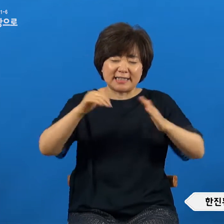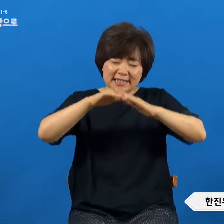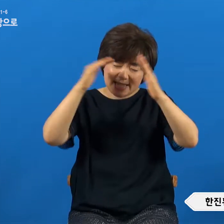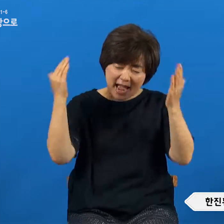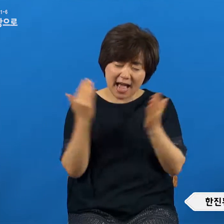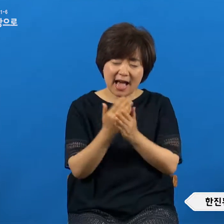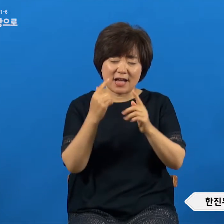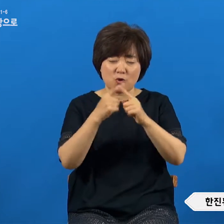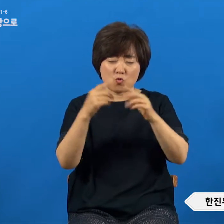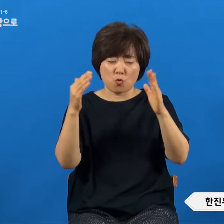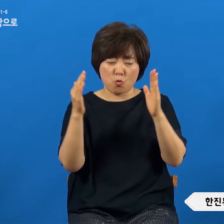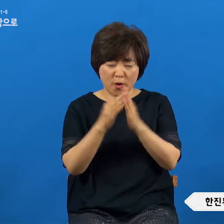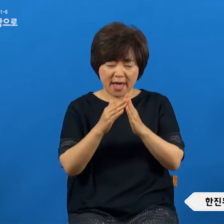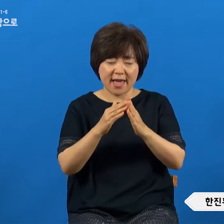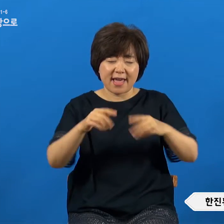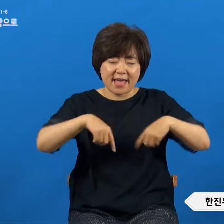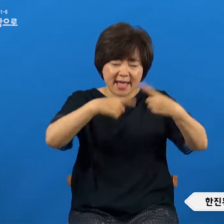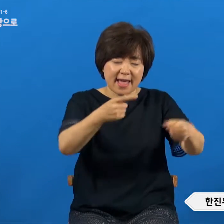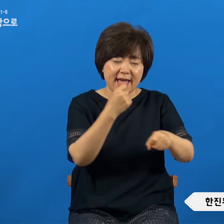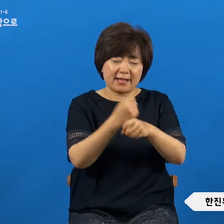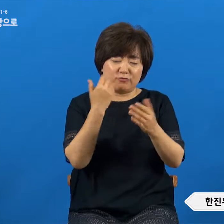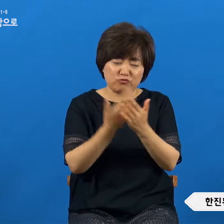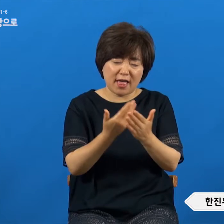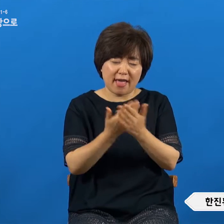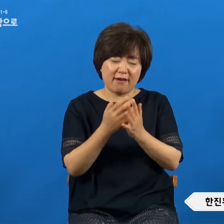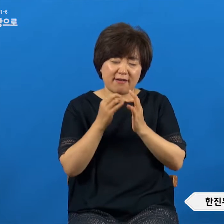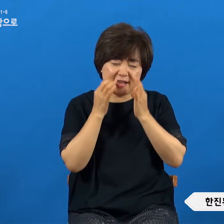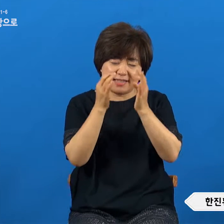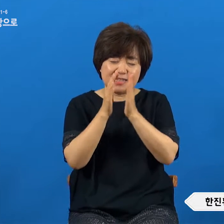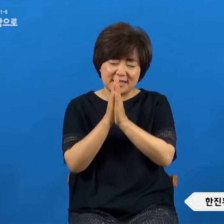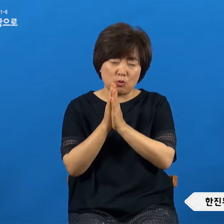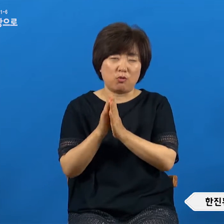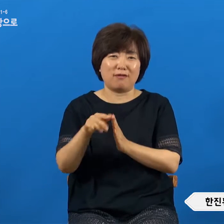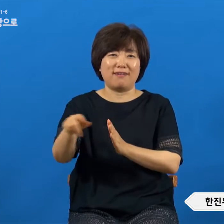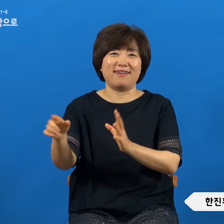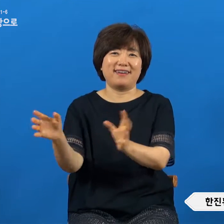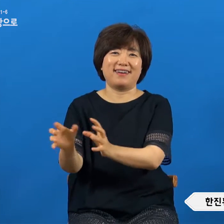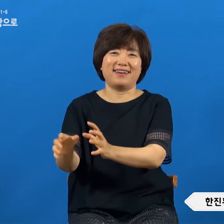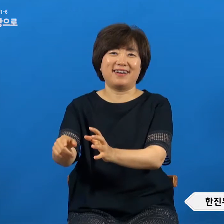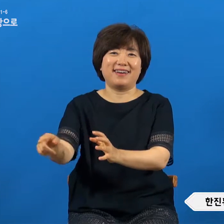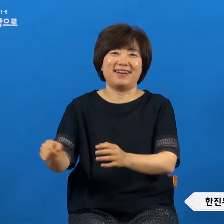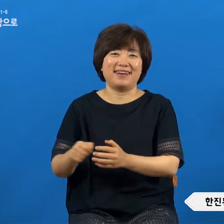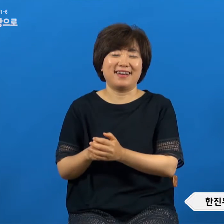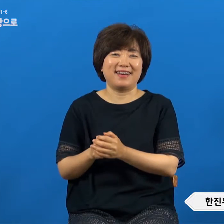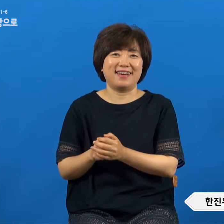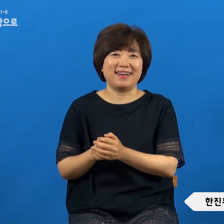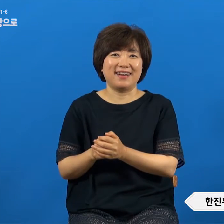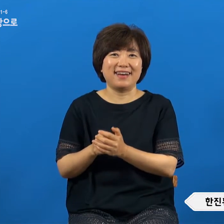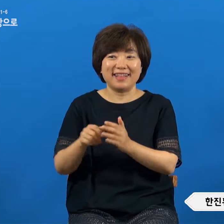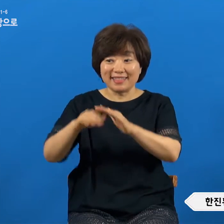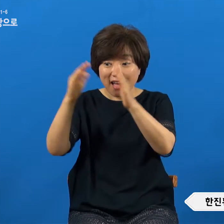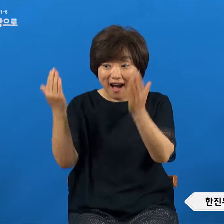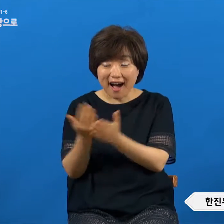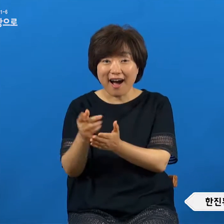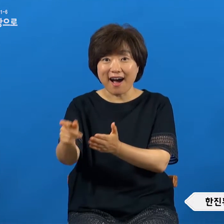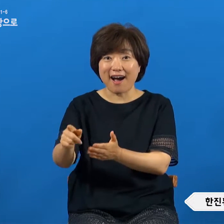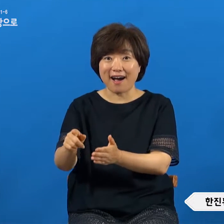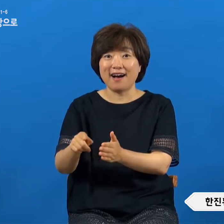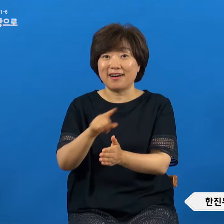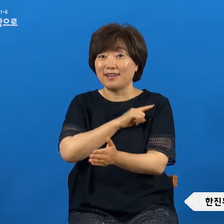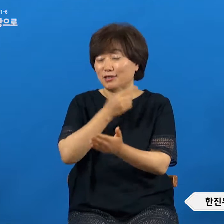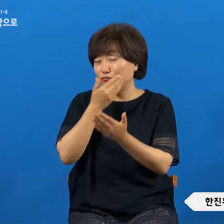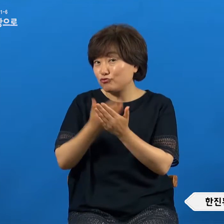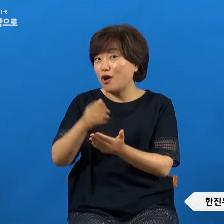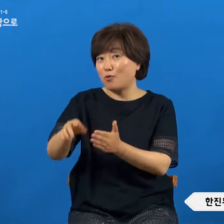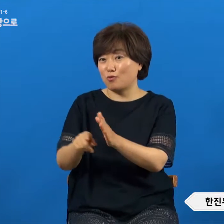다 교회 나오게 해주세요 하고 간절히 기도하고 있습니다. 그 아이들은 전부 최전방에